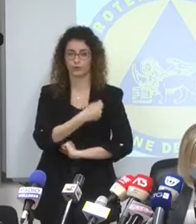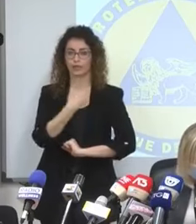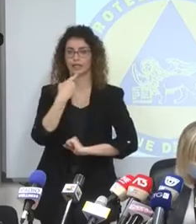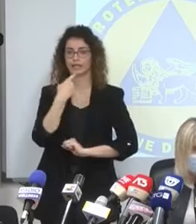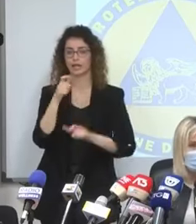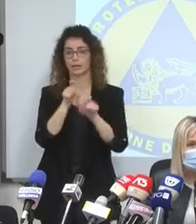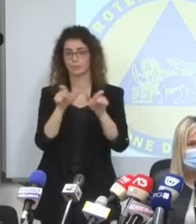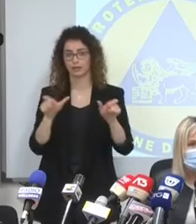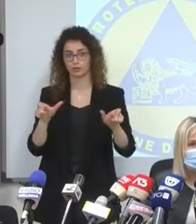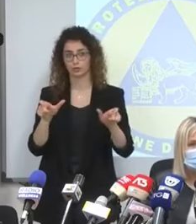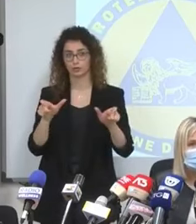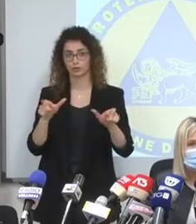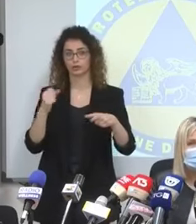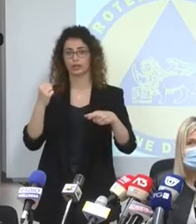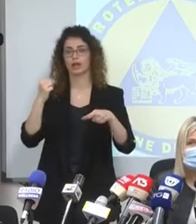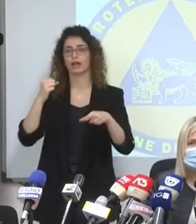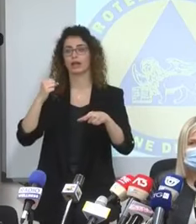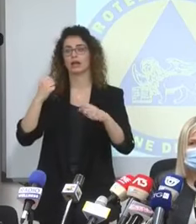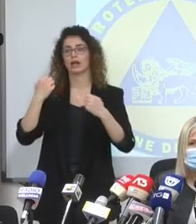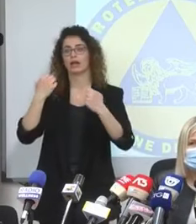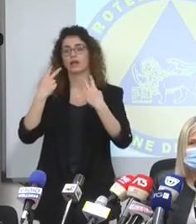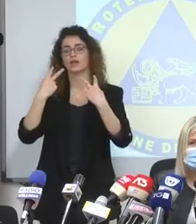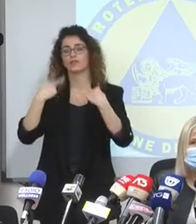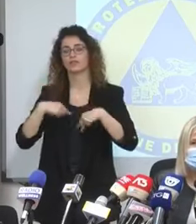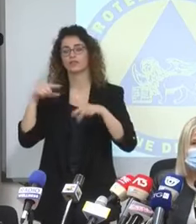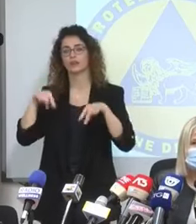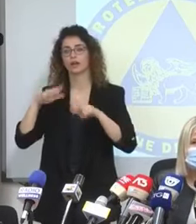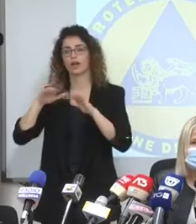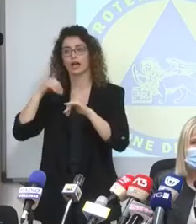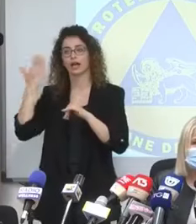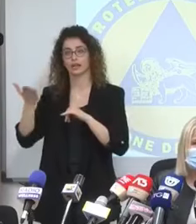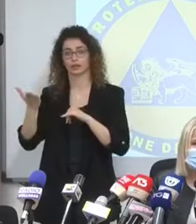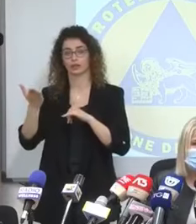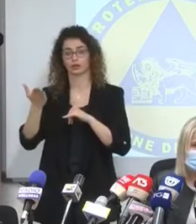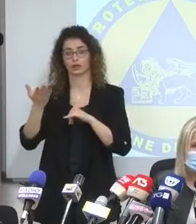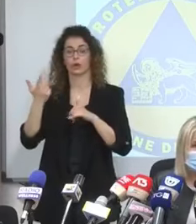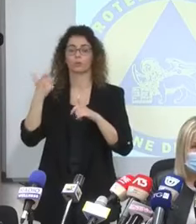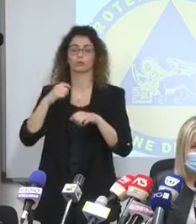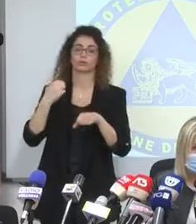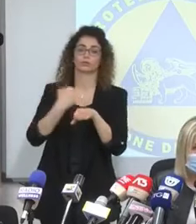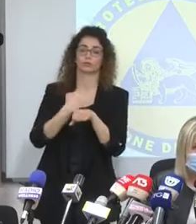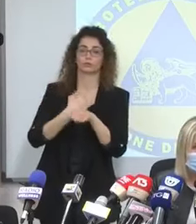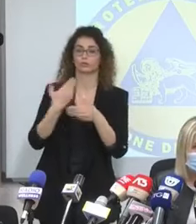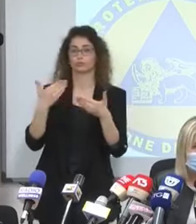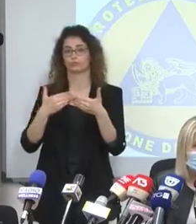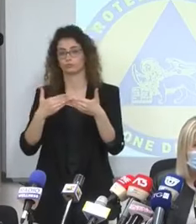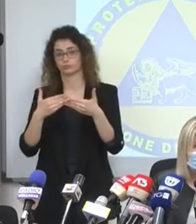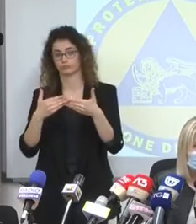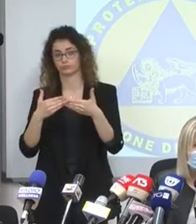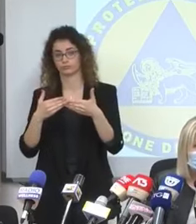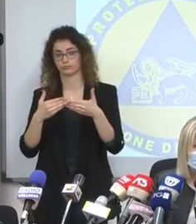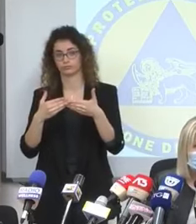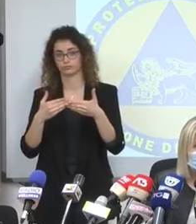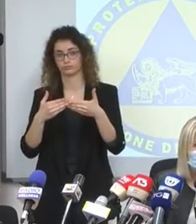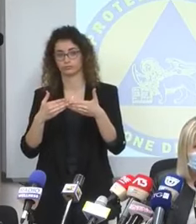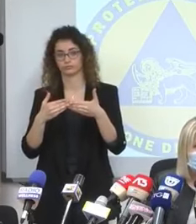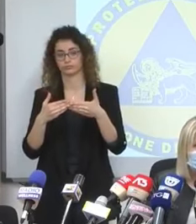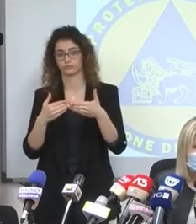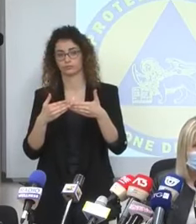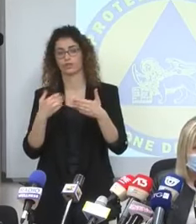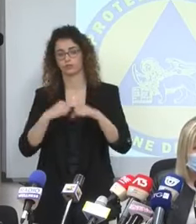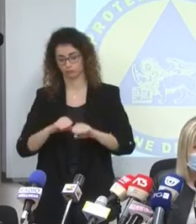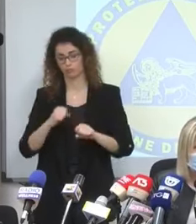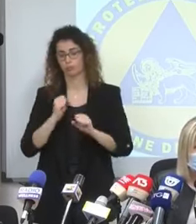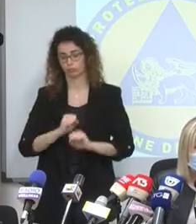quelli che sono all'estero per lavoro o studio, quindi vacciniamo gli studenti o le persone che sono all'estero per lavoro o studio,